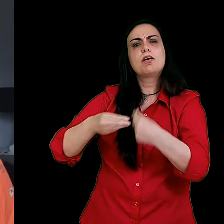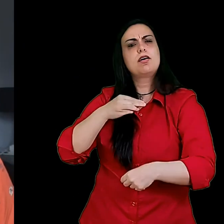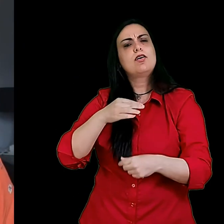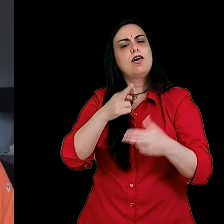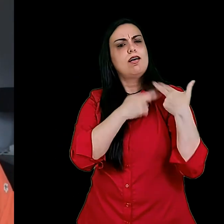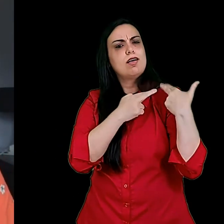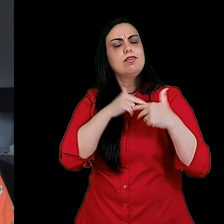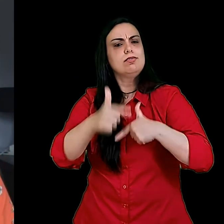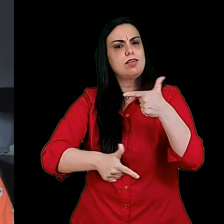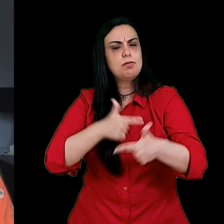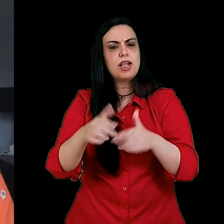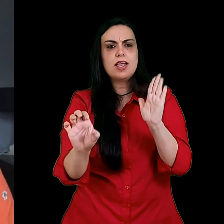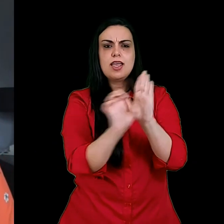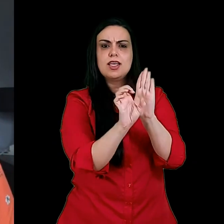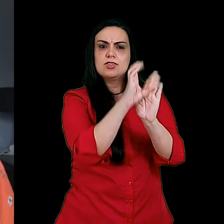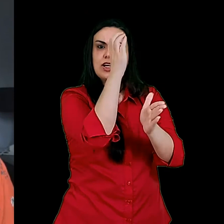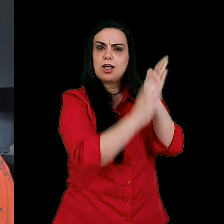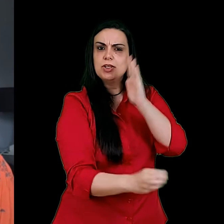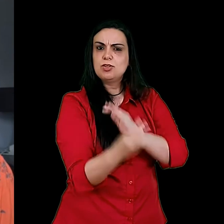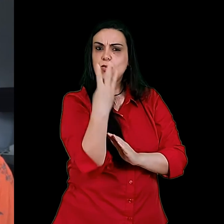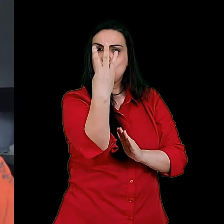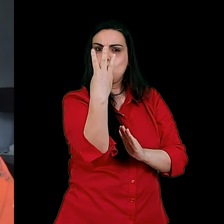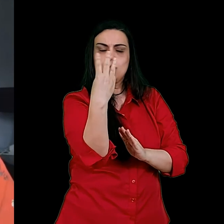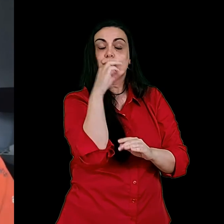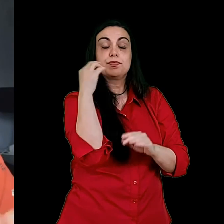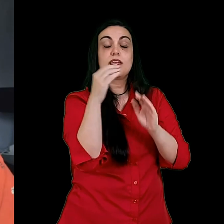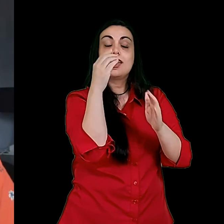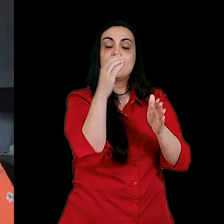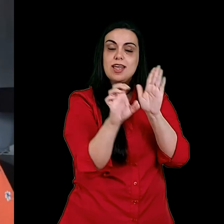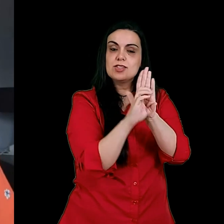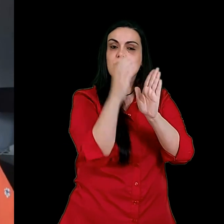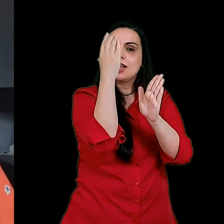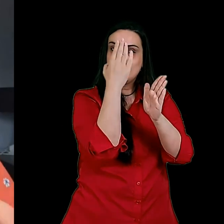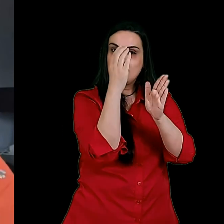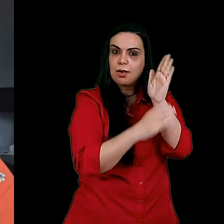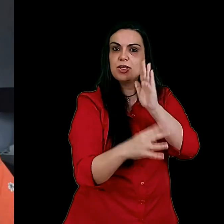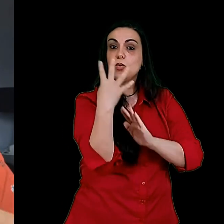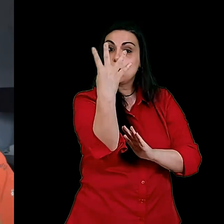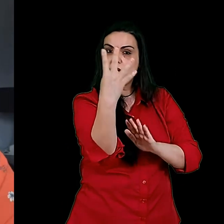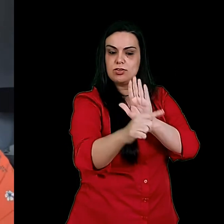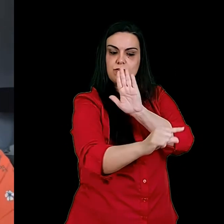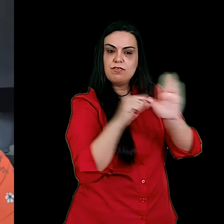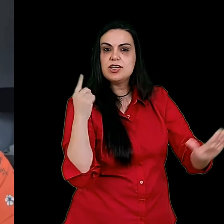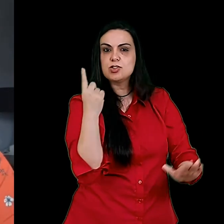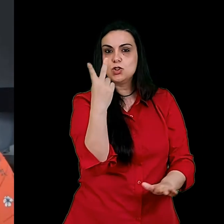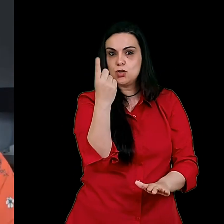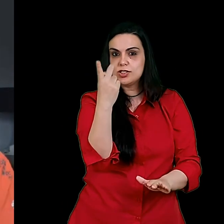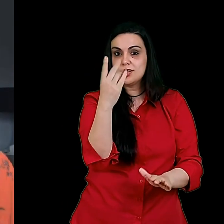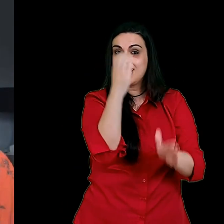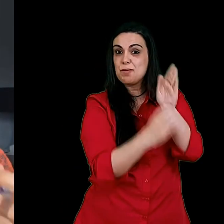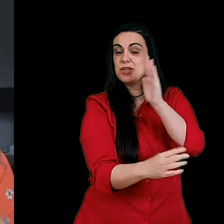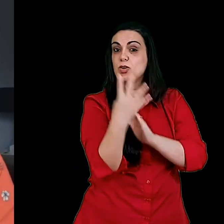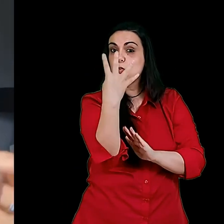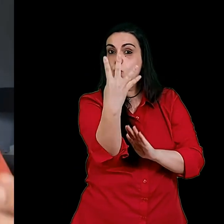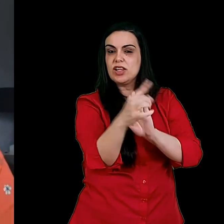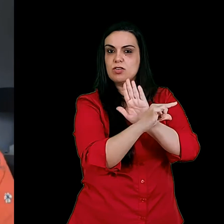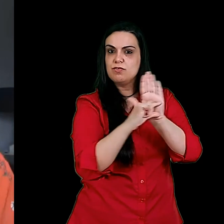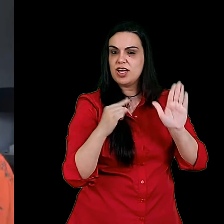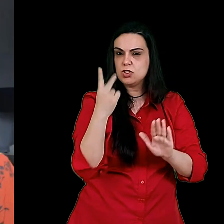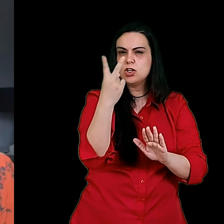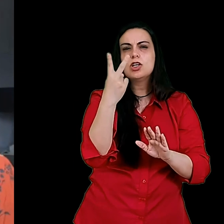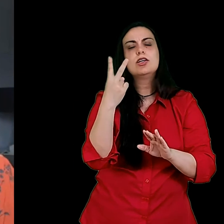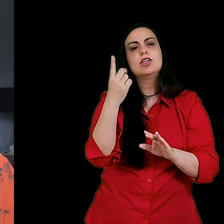Êxodo capítulo 4, verso 12. Êxodo capítulo 4, verso 12. Só contextualizando a galera. Quando o Senhor